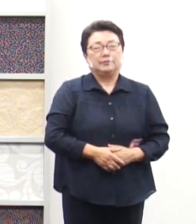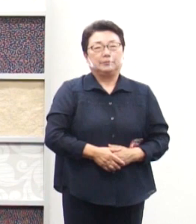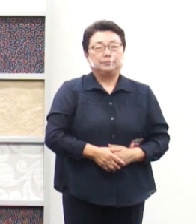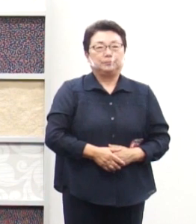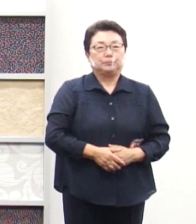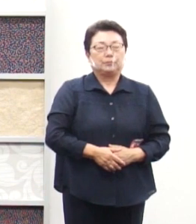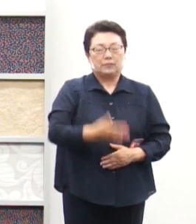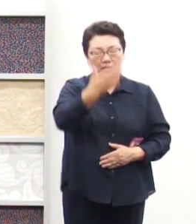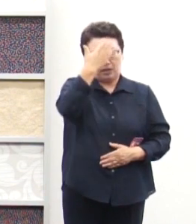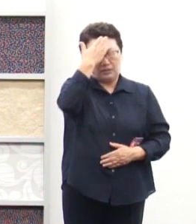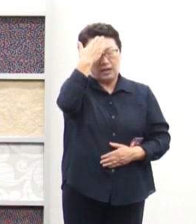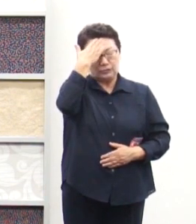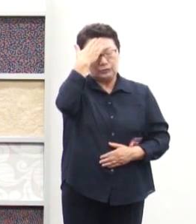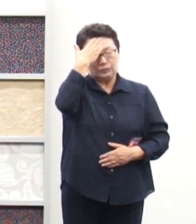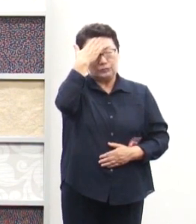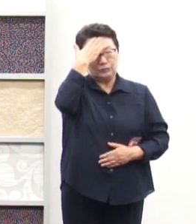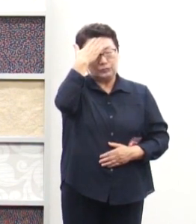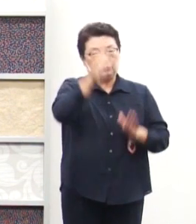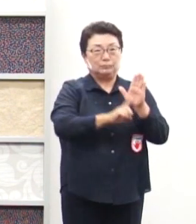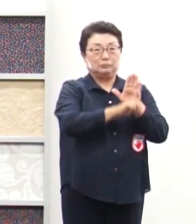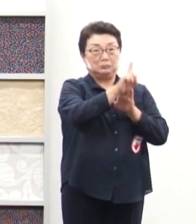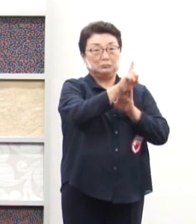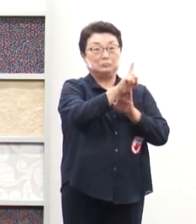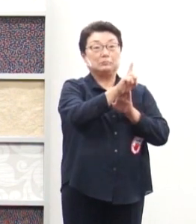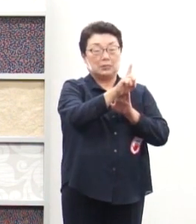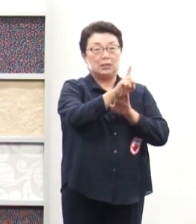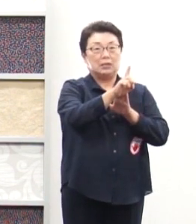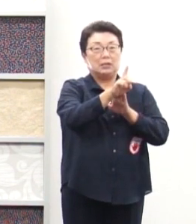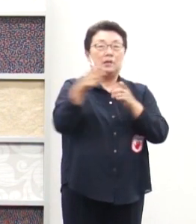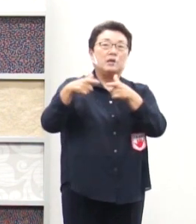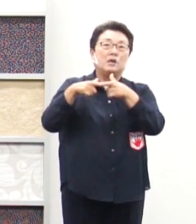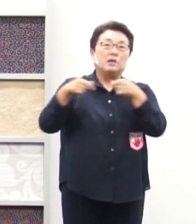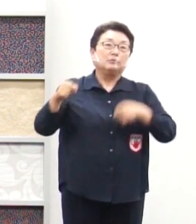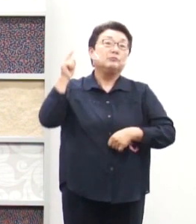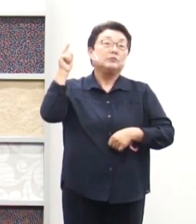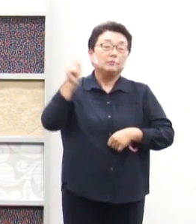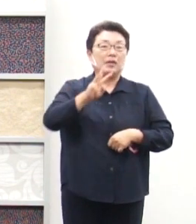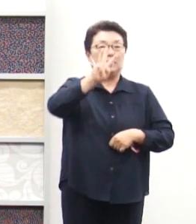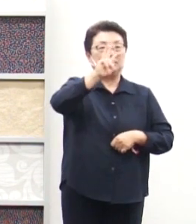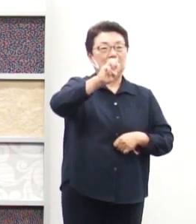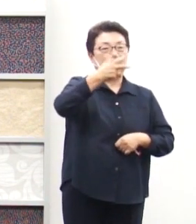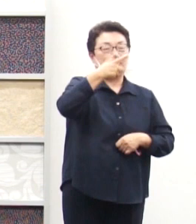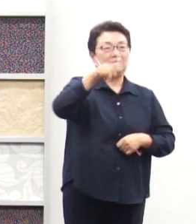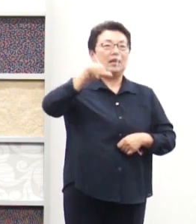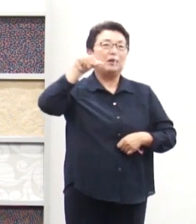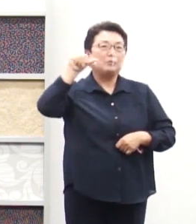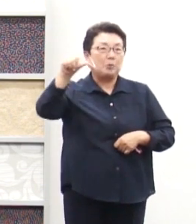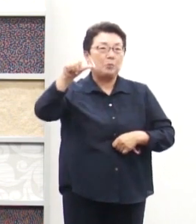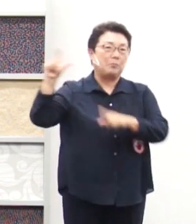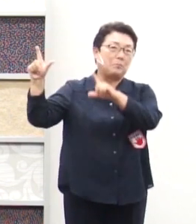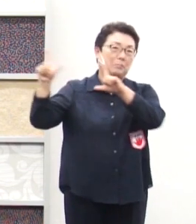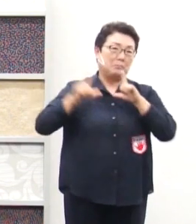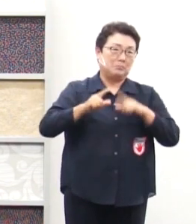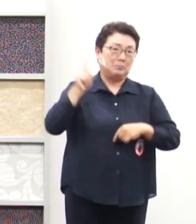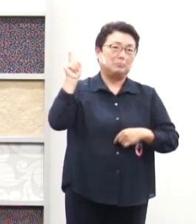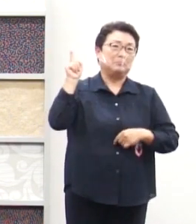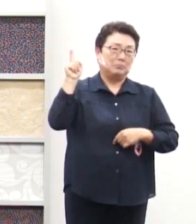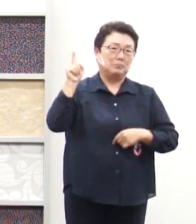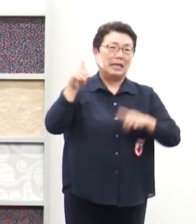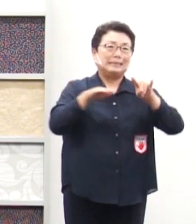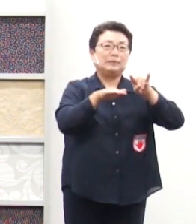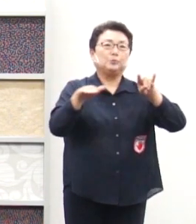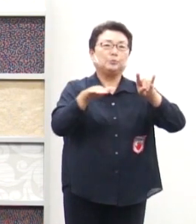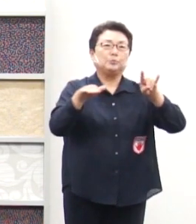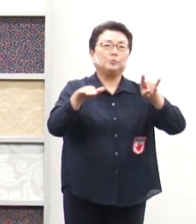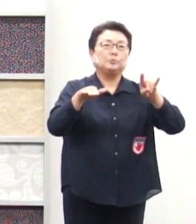で発熱っていうのは国の方では 37.5 度とかってよく言われるんですが、やはり